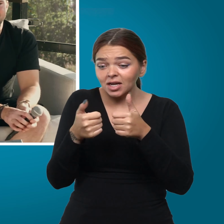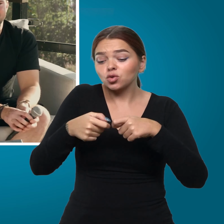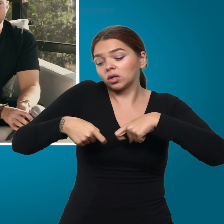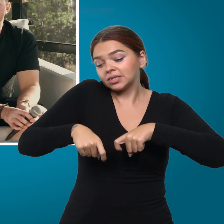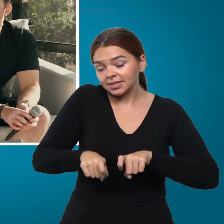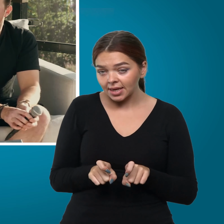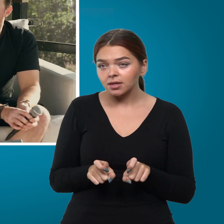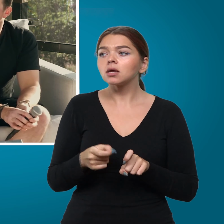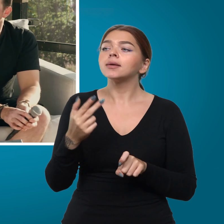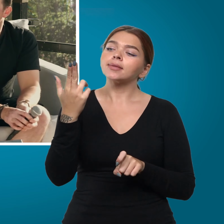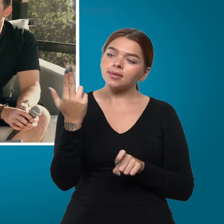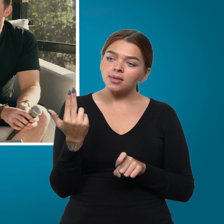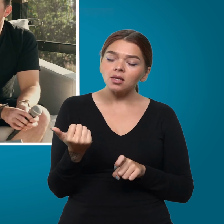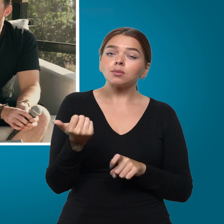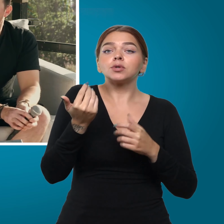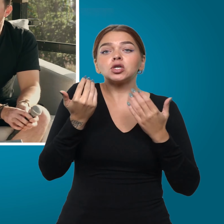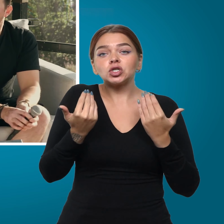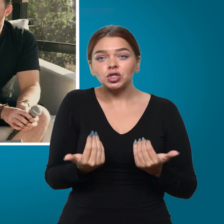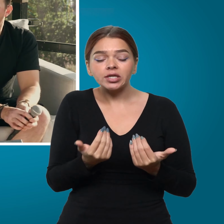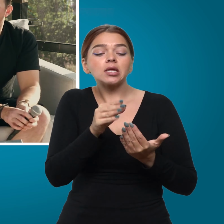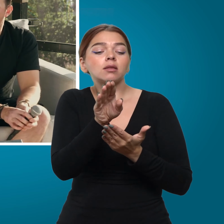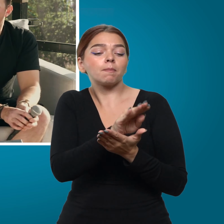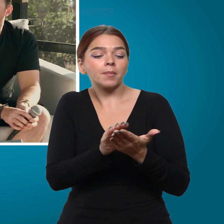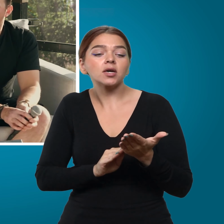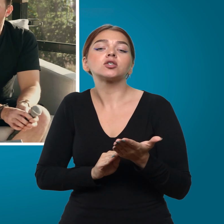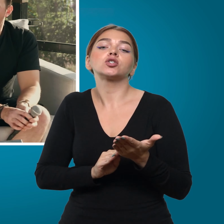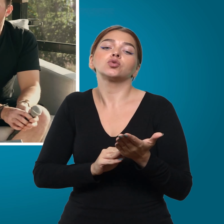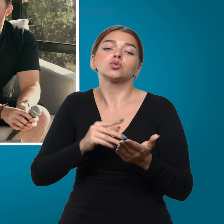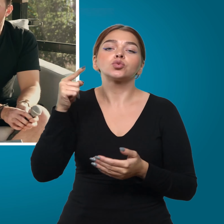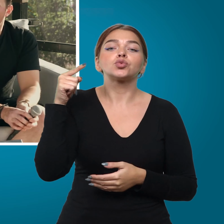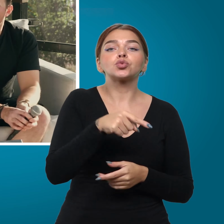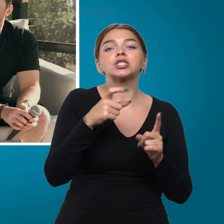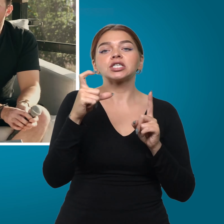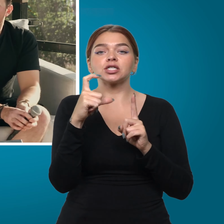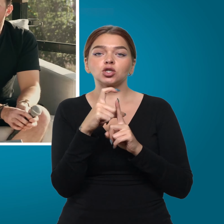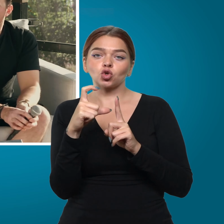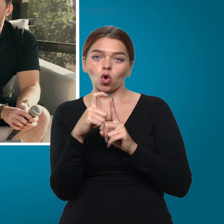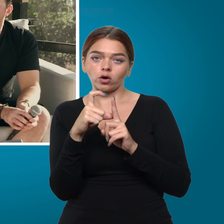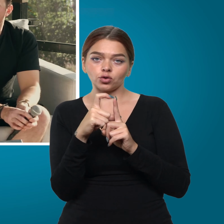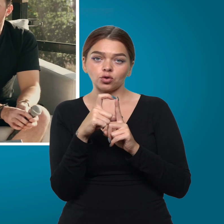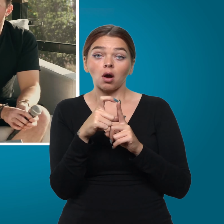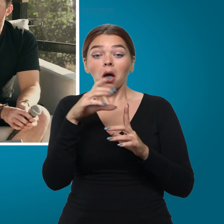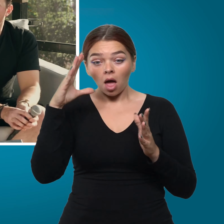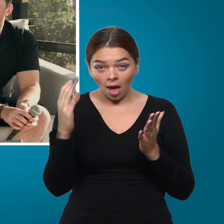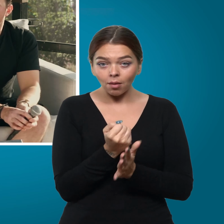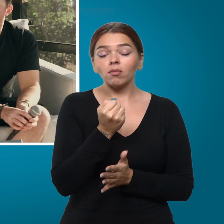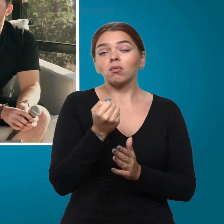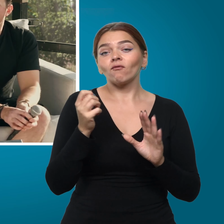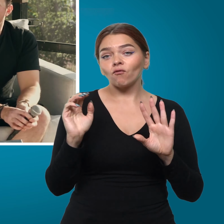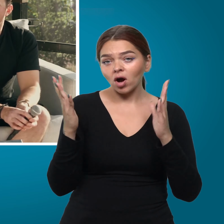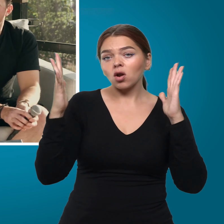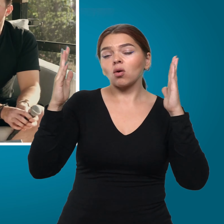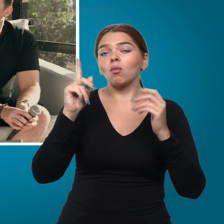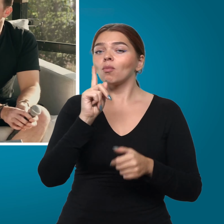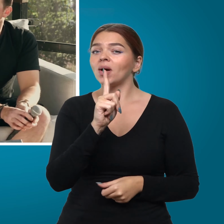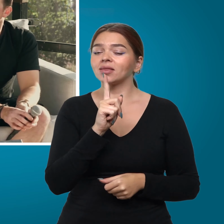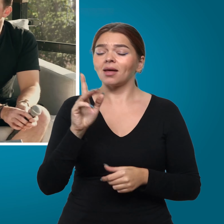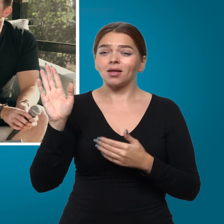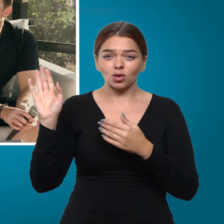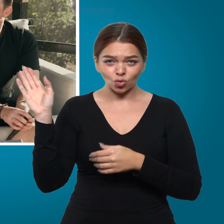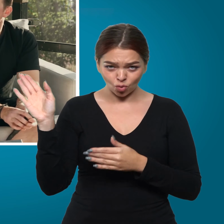prisiversti rašyti. Taip yra labai gerai, jeigu tu prisėdi ir pasakai, taip, šiandieną